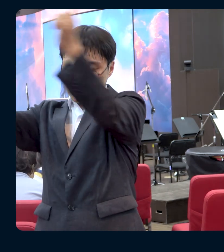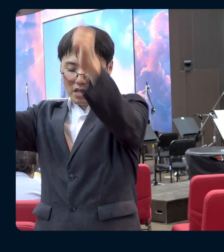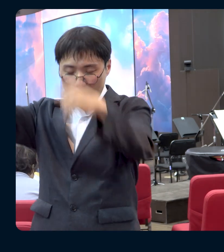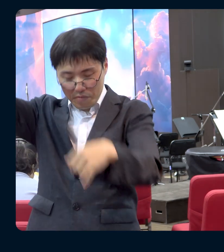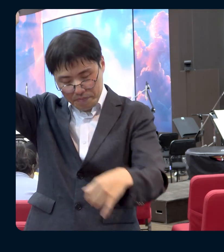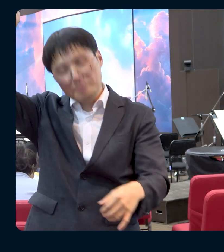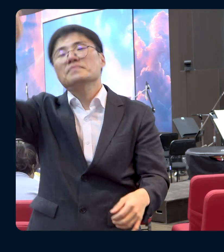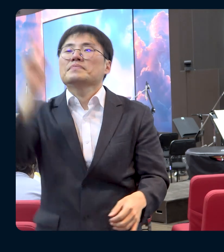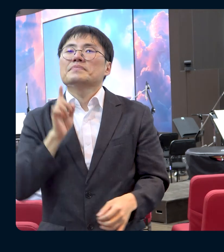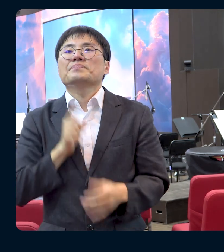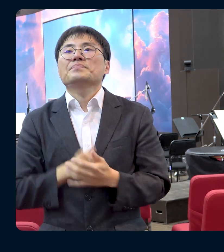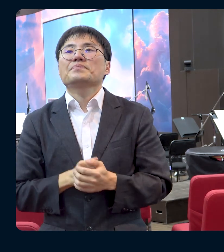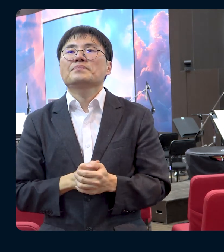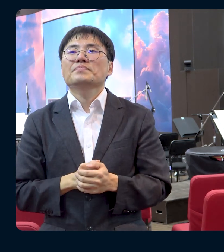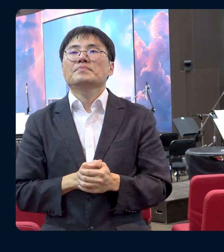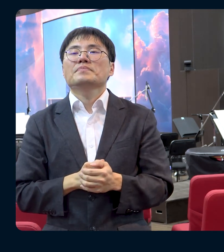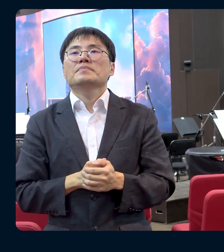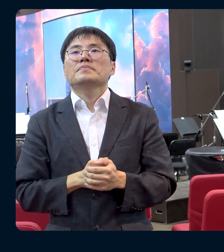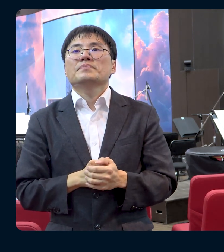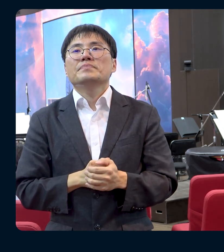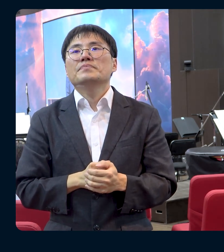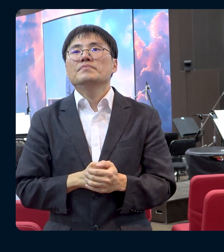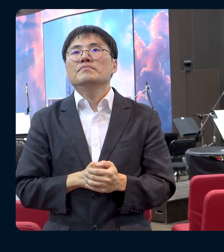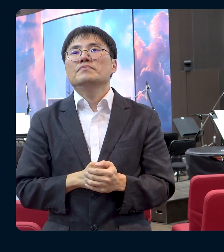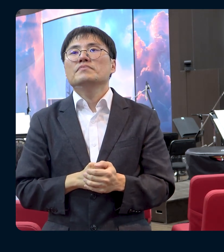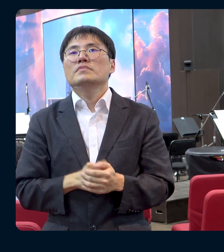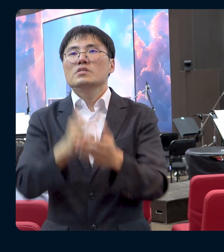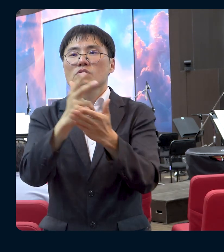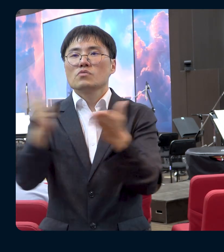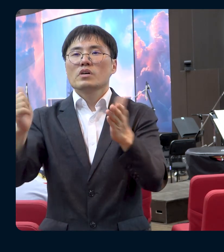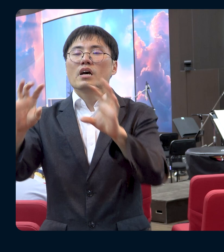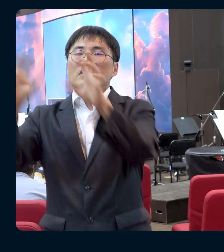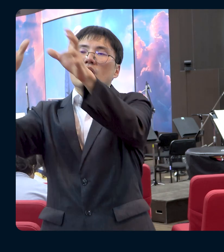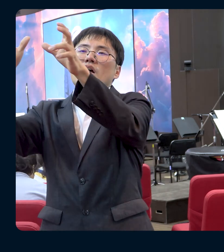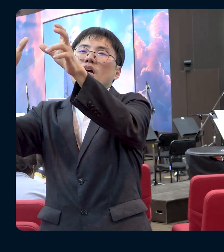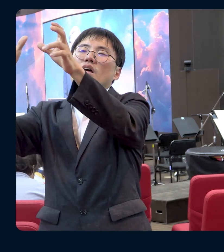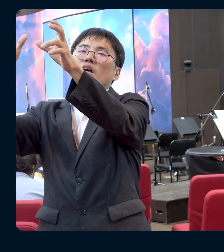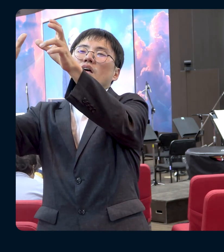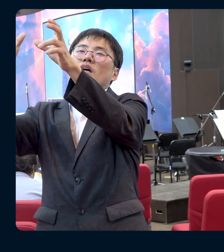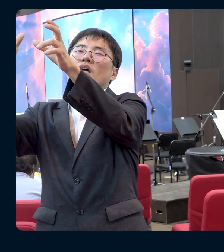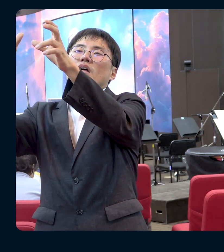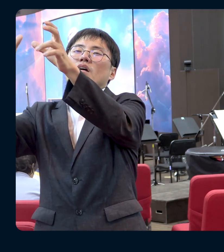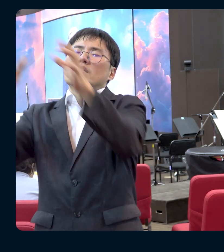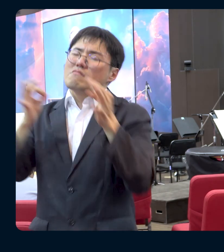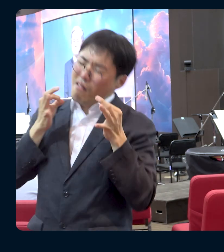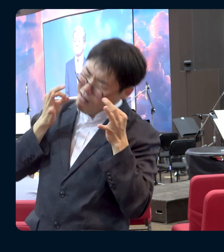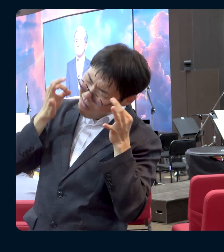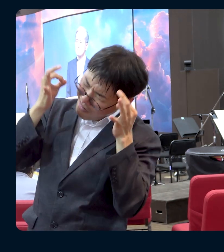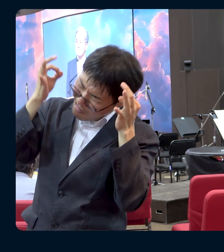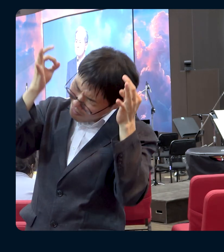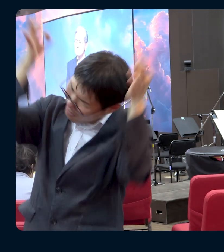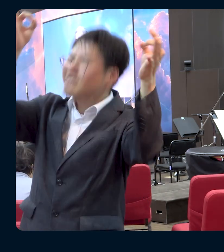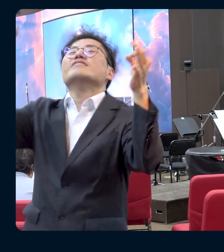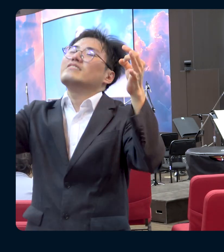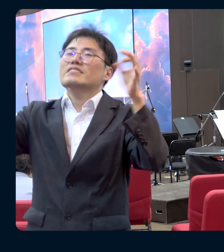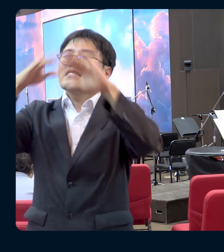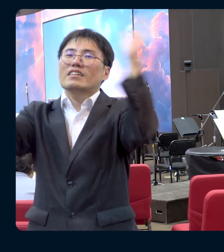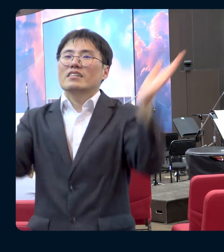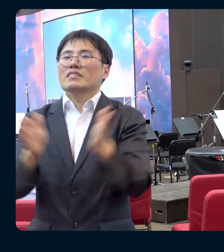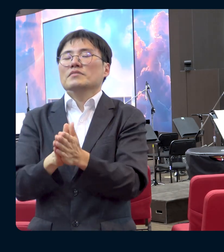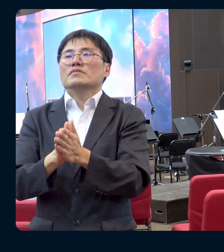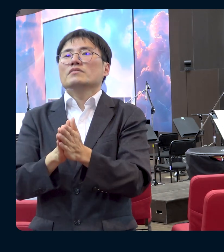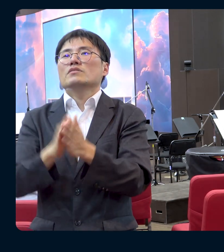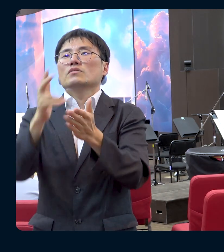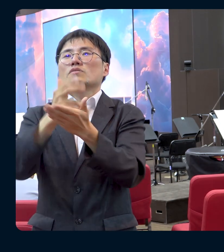나는 주님께 속한 자 되어. 주의 나라를 위하여 전심으로 살겠습니다.